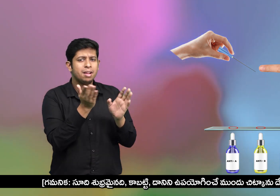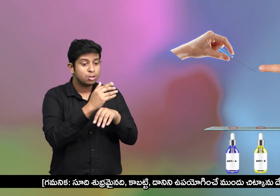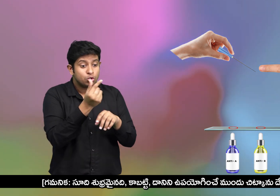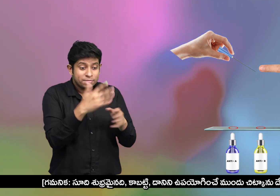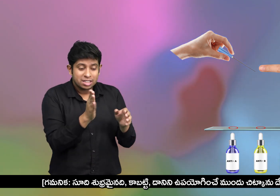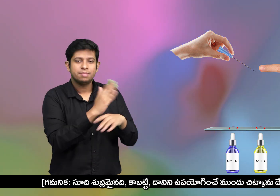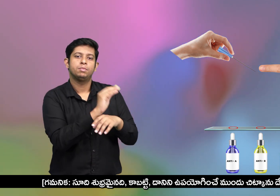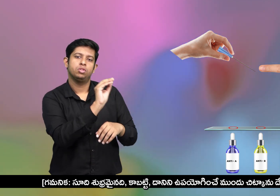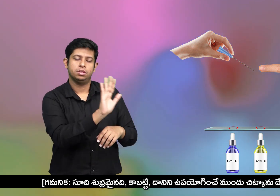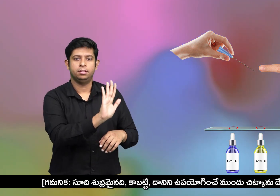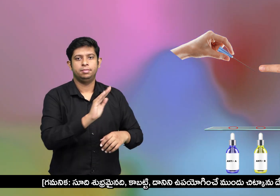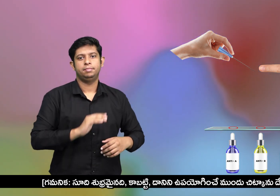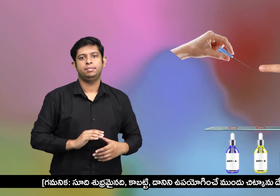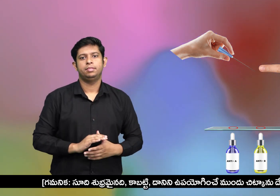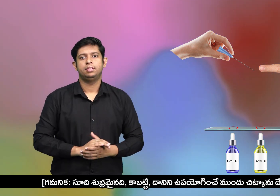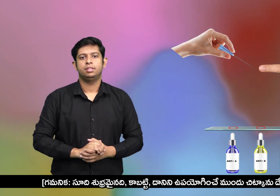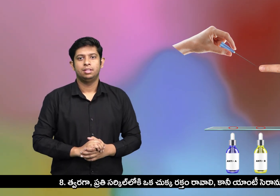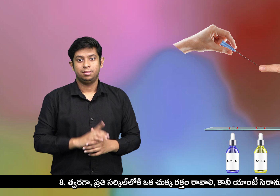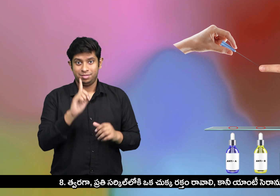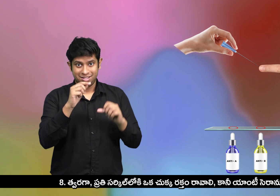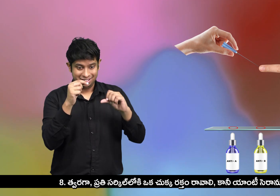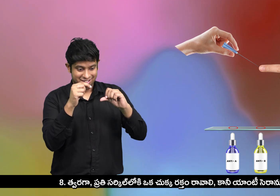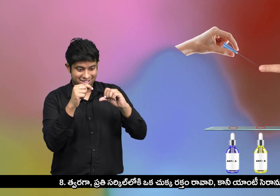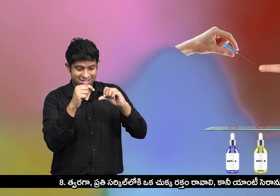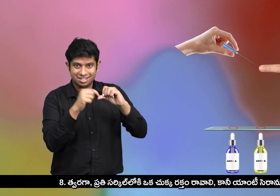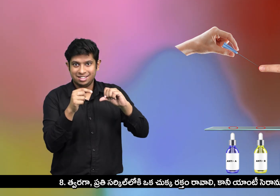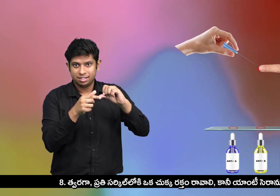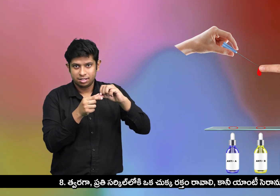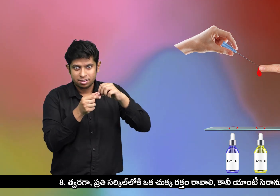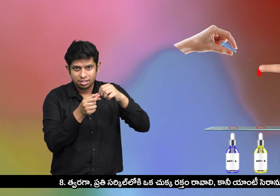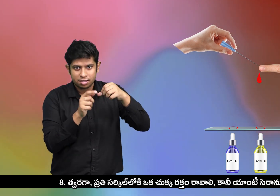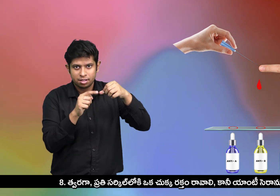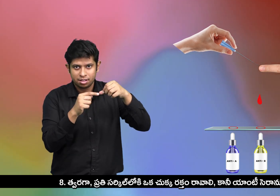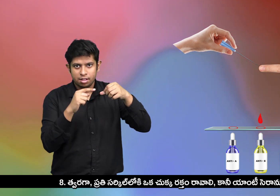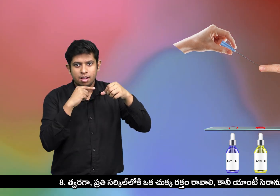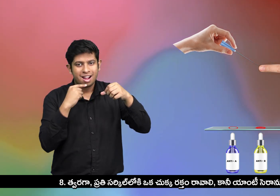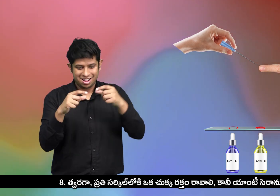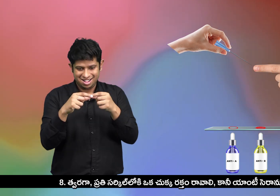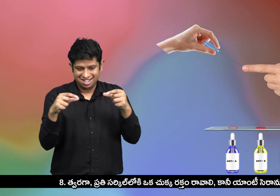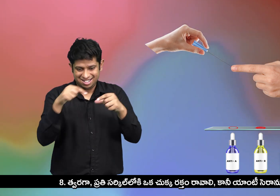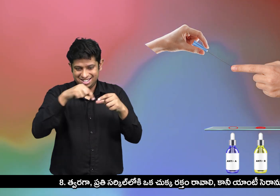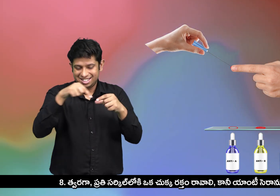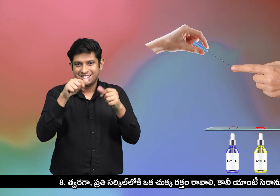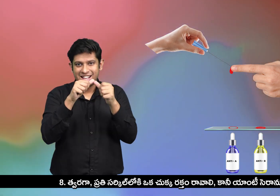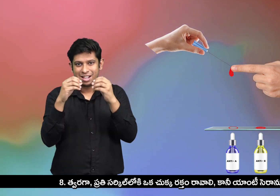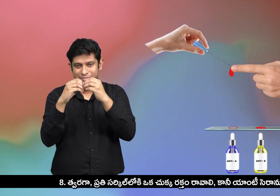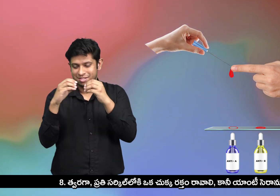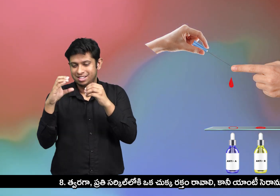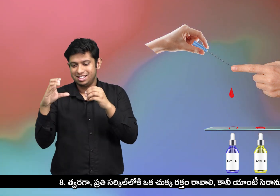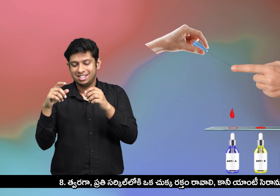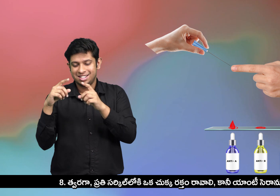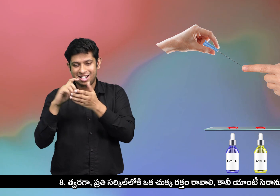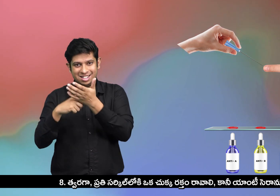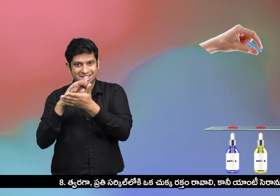ముందు చిట్కాను దేనితోనూ తాకవద్దు. 8 త్వరగా ప్రతి సర్కిల్లోకి ఒక చుక్క రక్తం